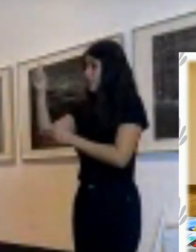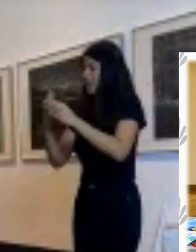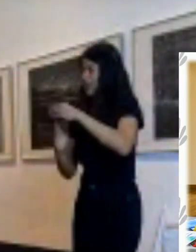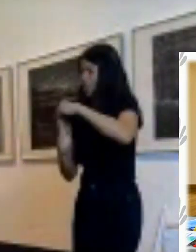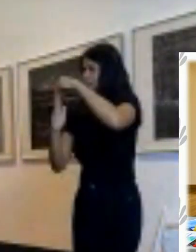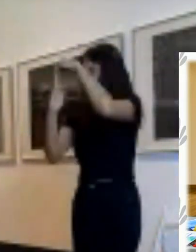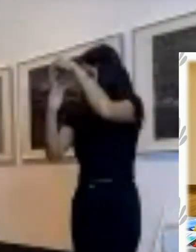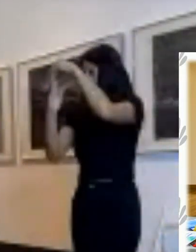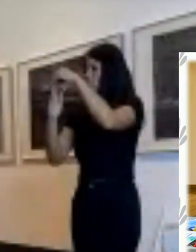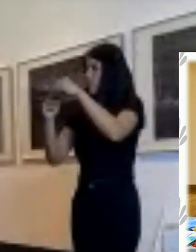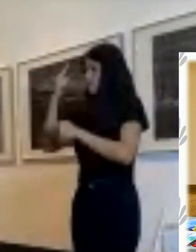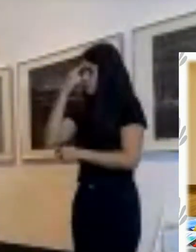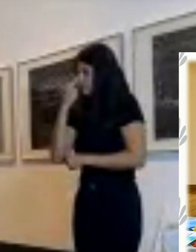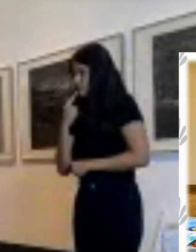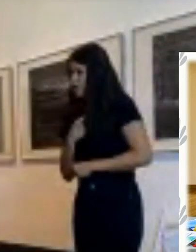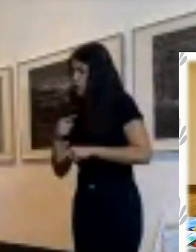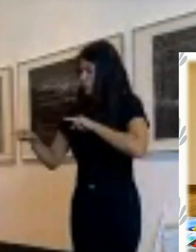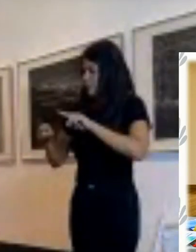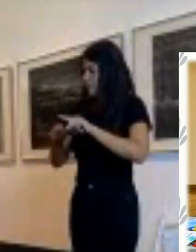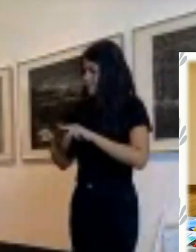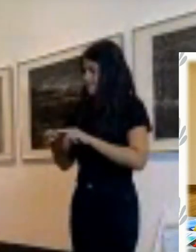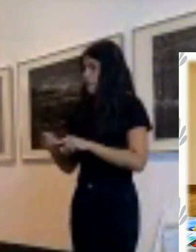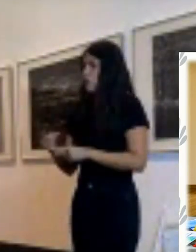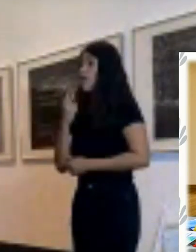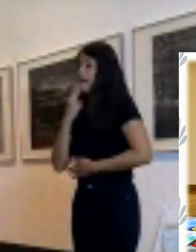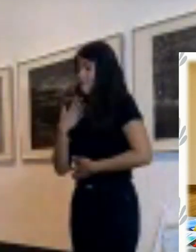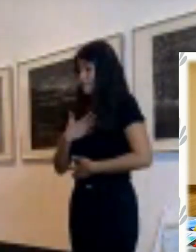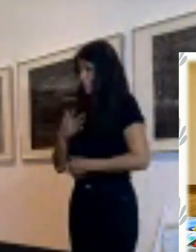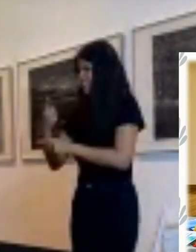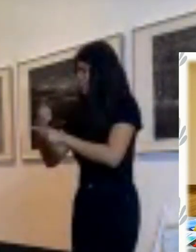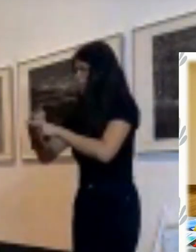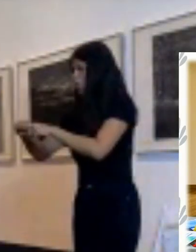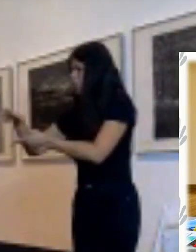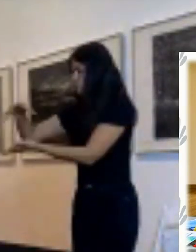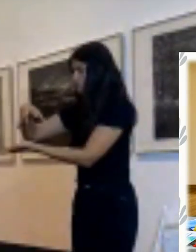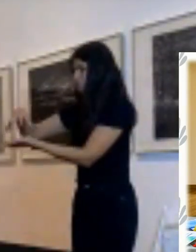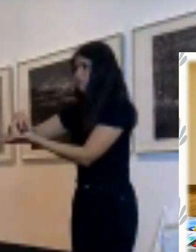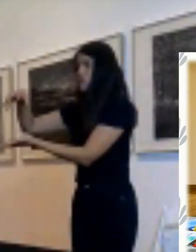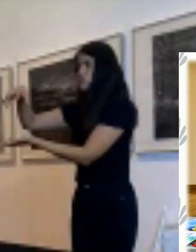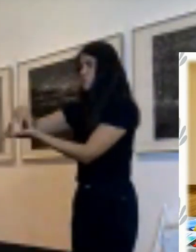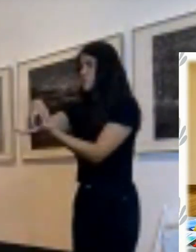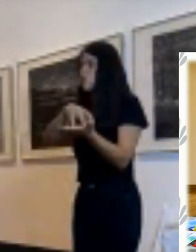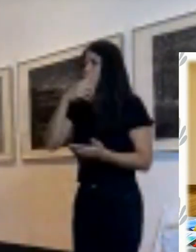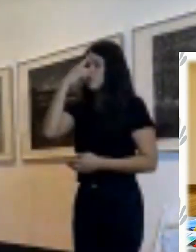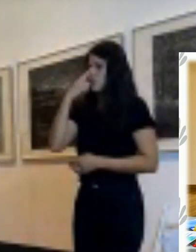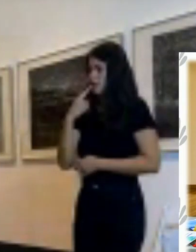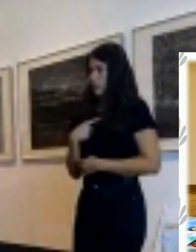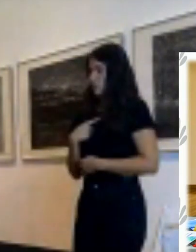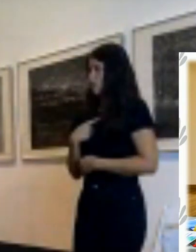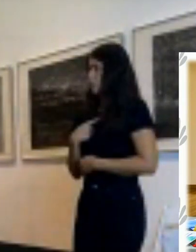con director de museos, con la vida de otros museos. Es verdad, nosotros nos vemos de nuestra